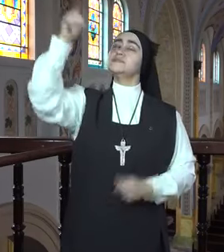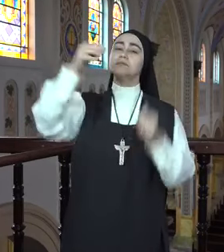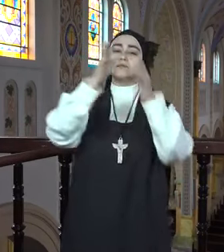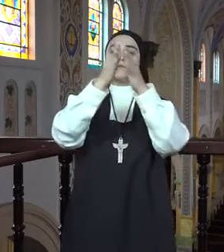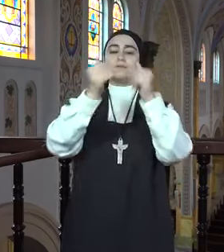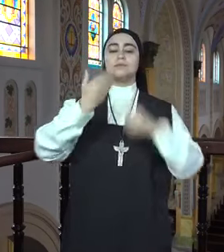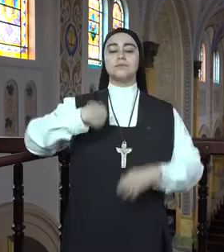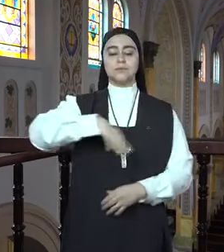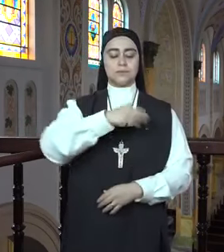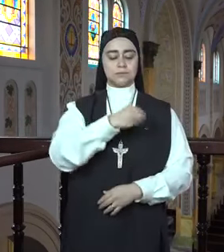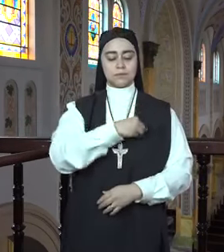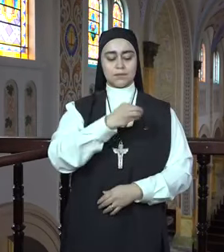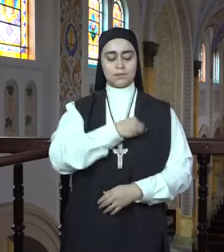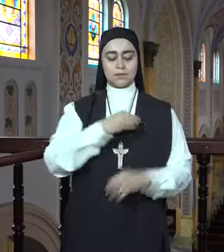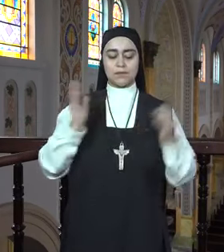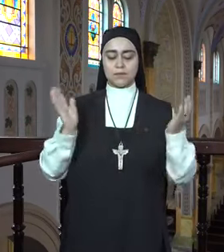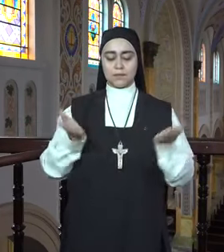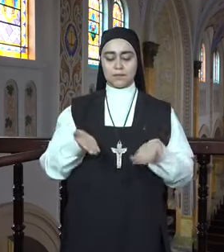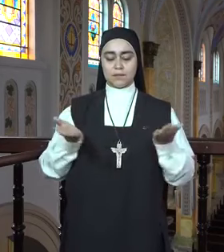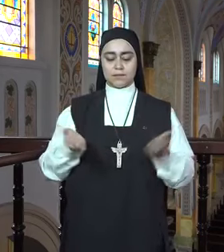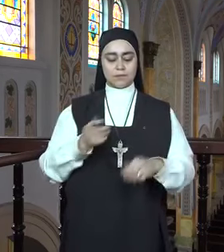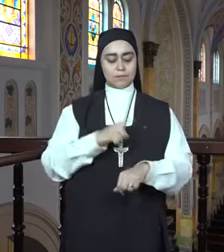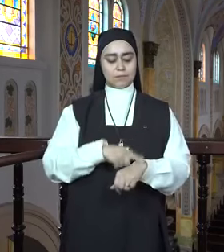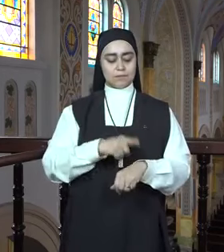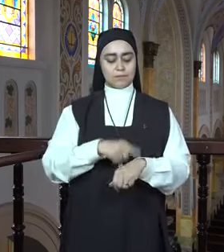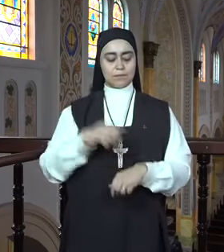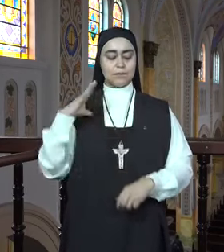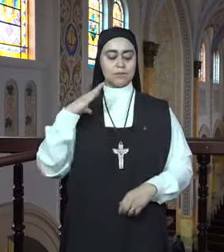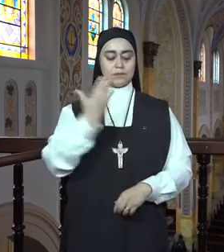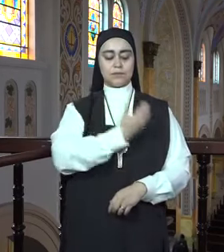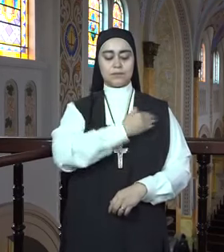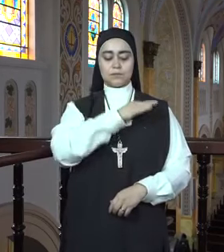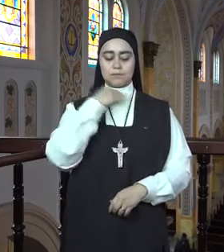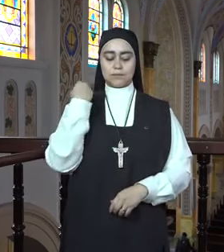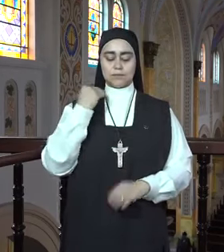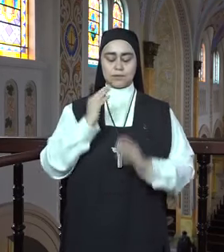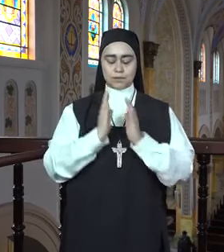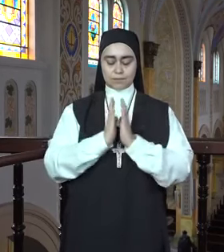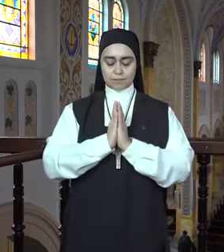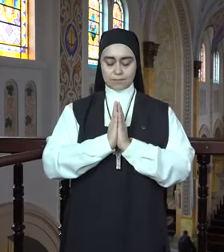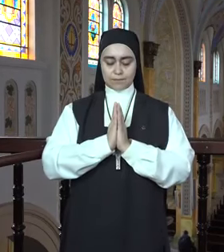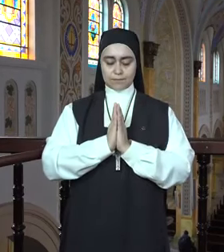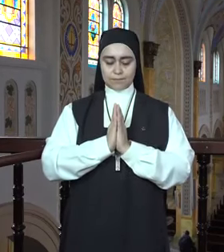Deus, rogai por nós, pecadores, agora e na hora de nossa morte.